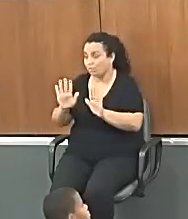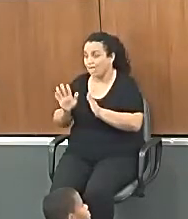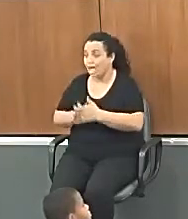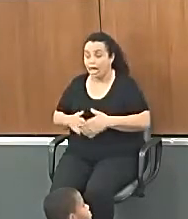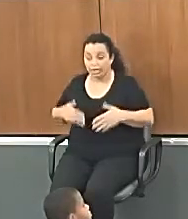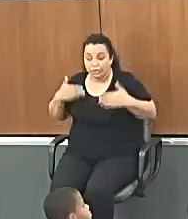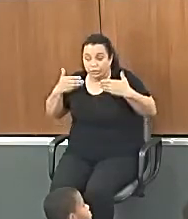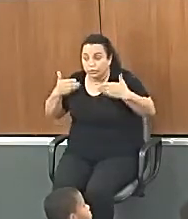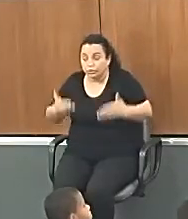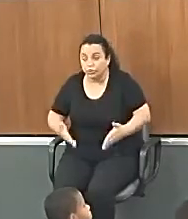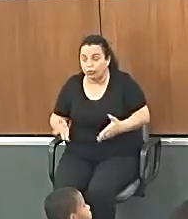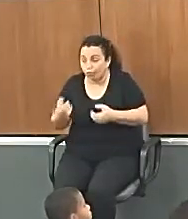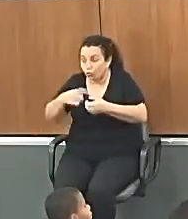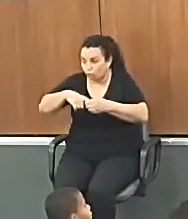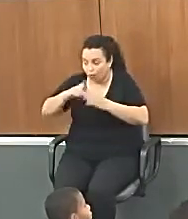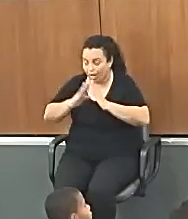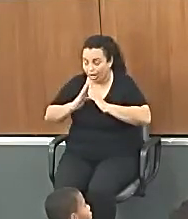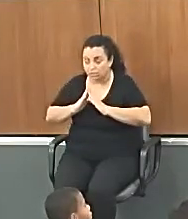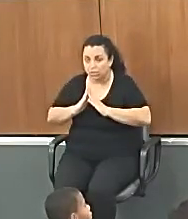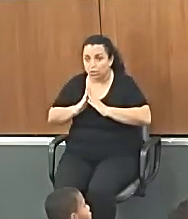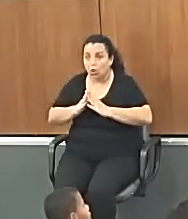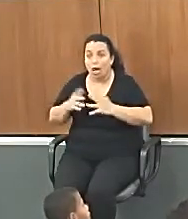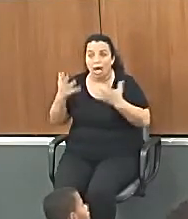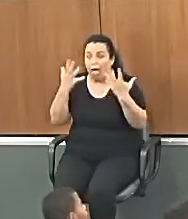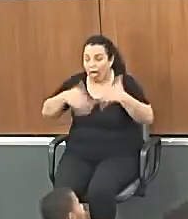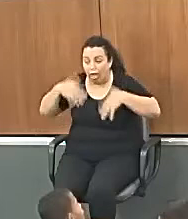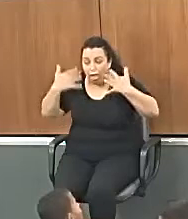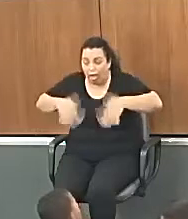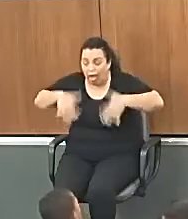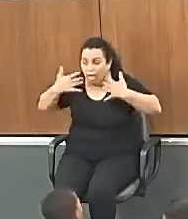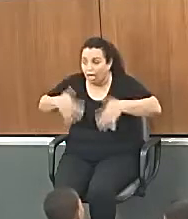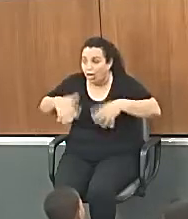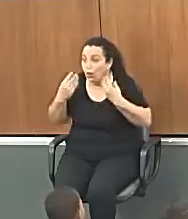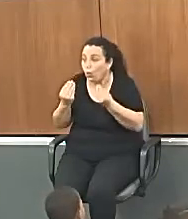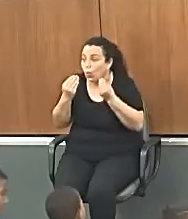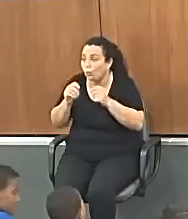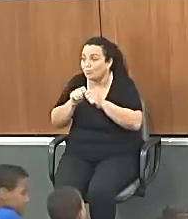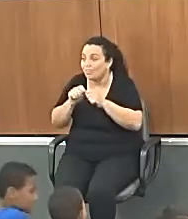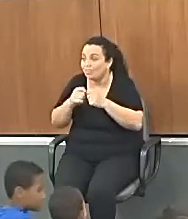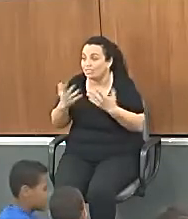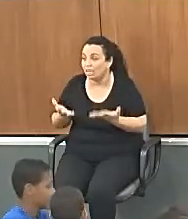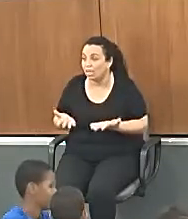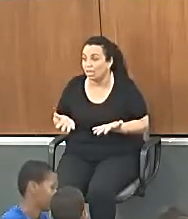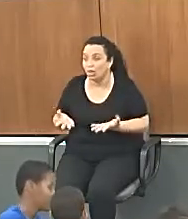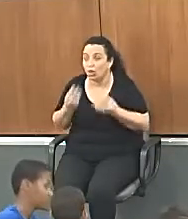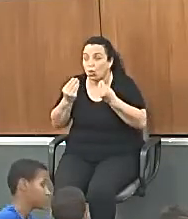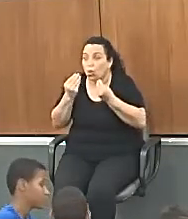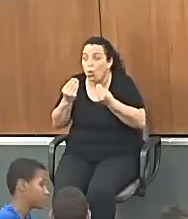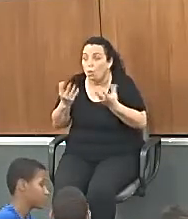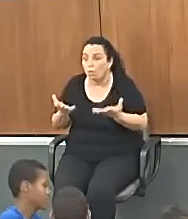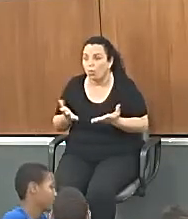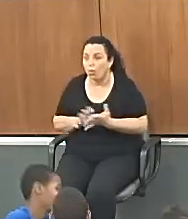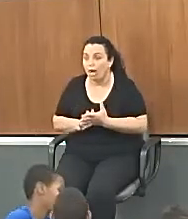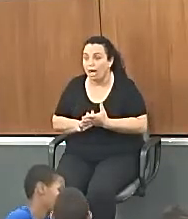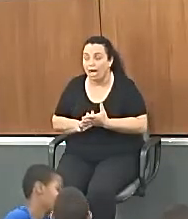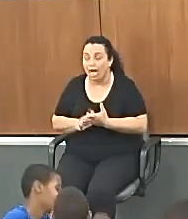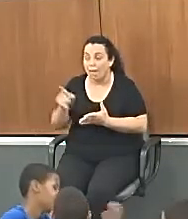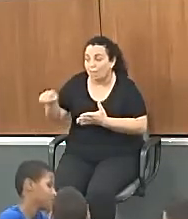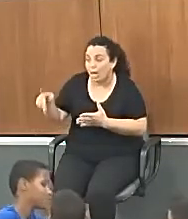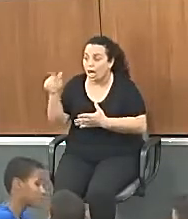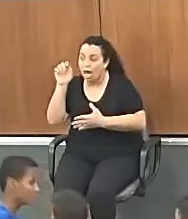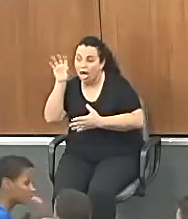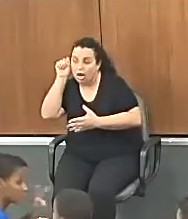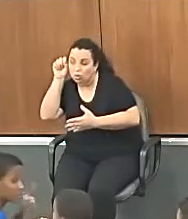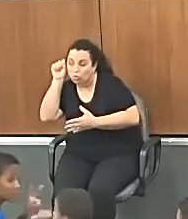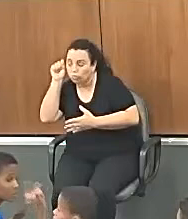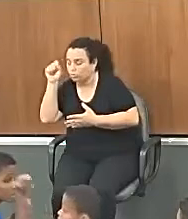faço qual é a reação agora como eu vou agir perante as outras crianças como vai ser e ela passava